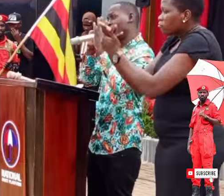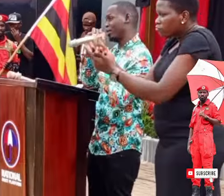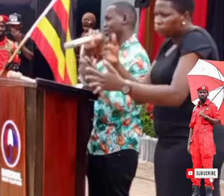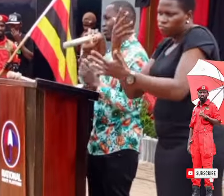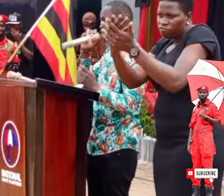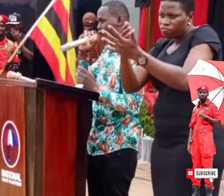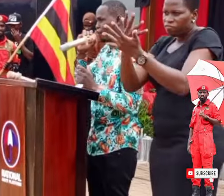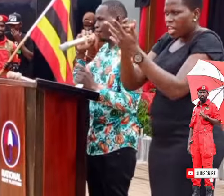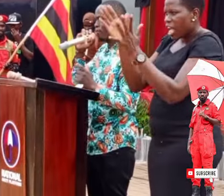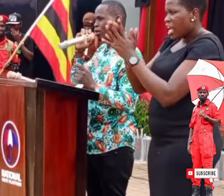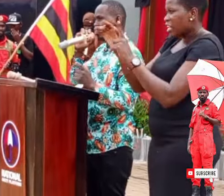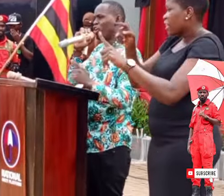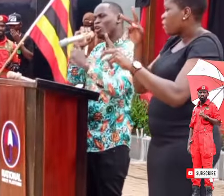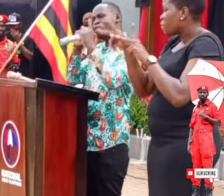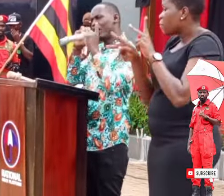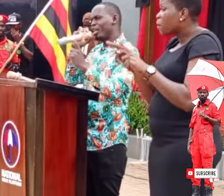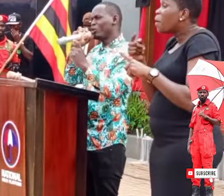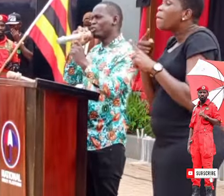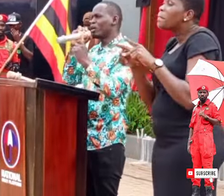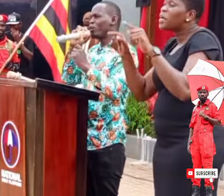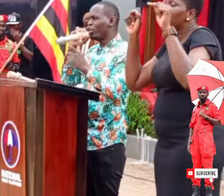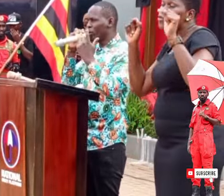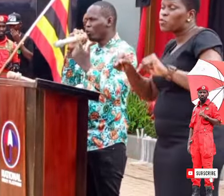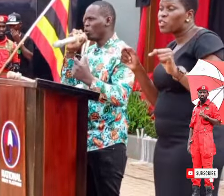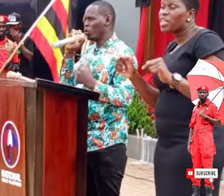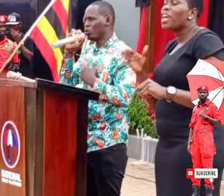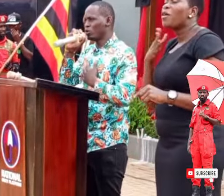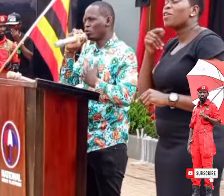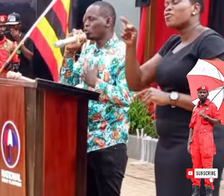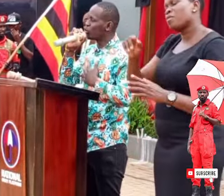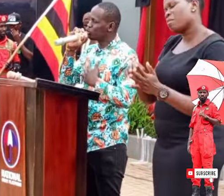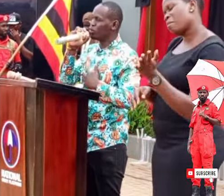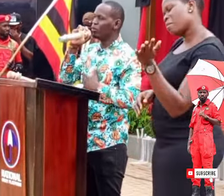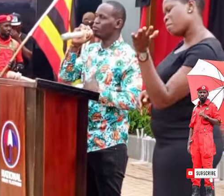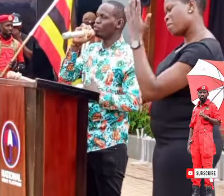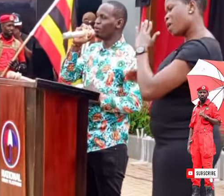Ne va pas te battre, il va pas te battre. Mais on va aller dans le salon et on va.